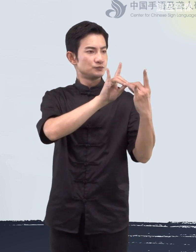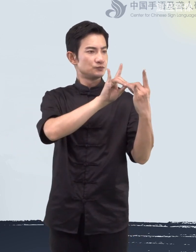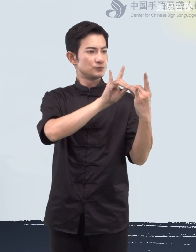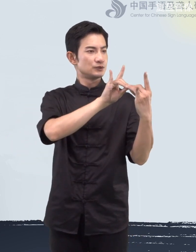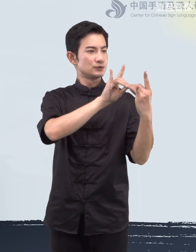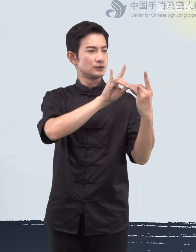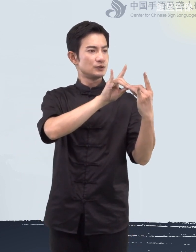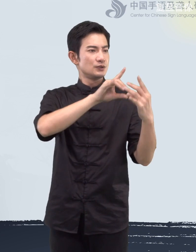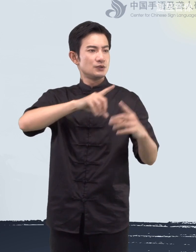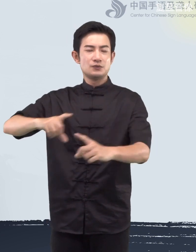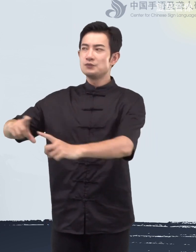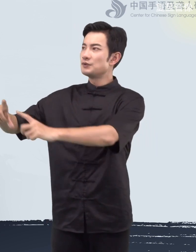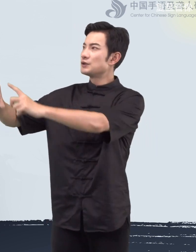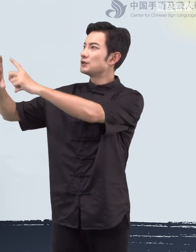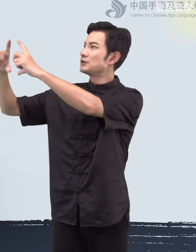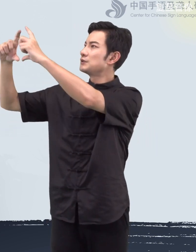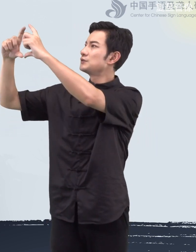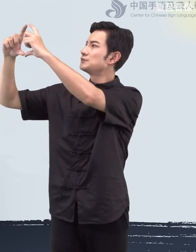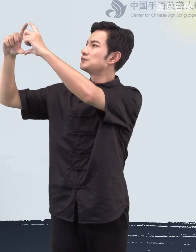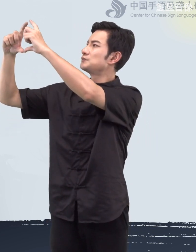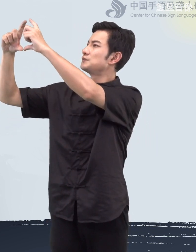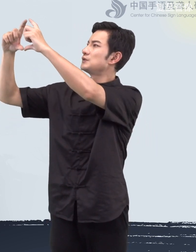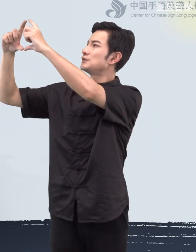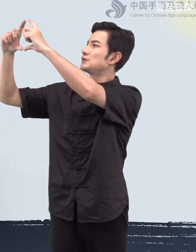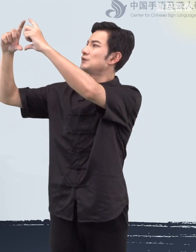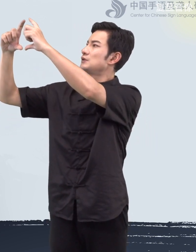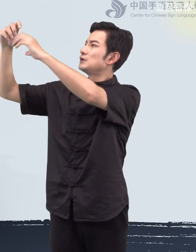床前明月光，